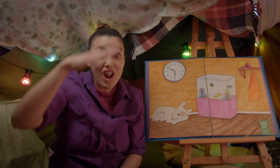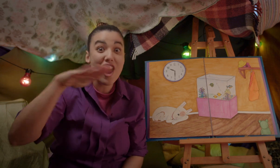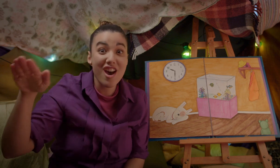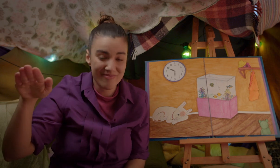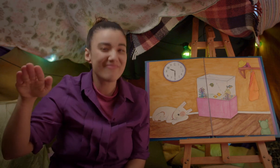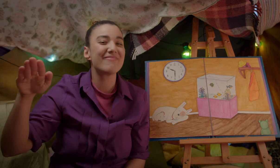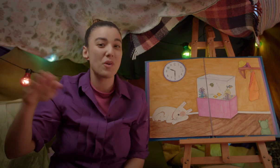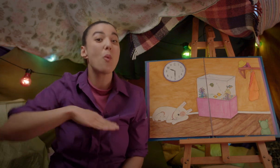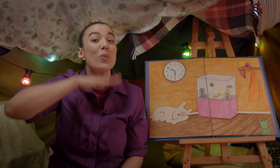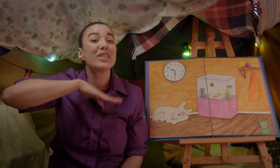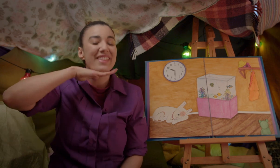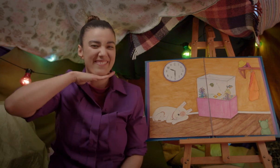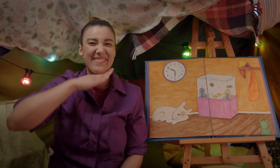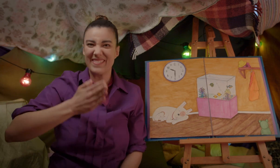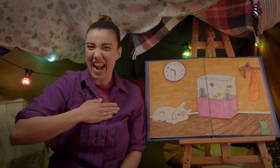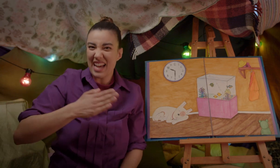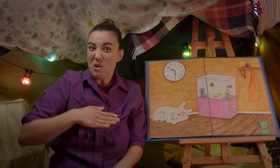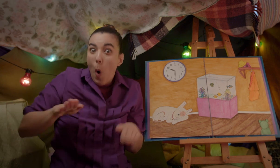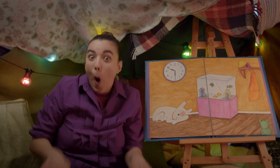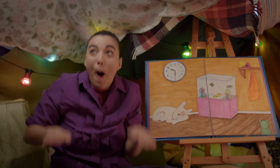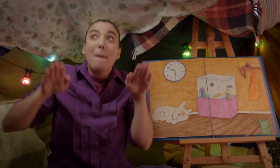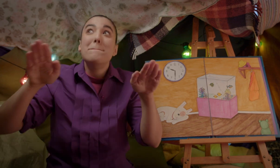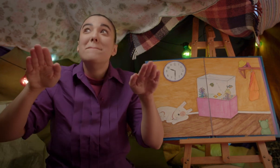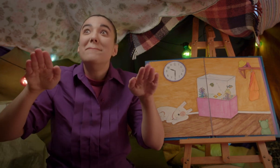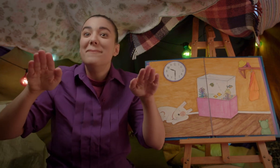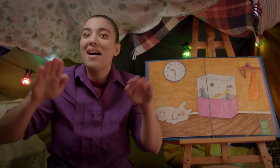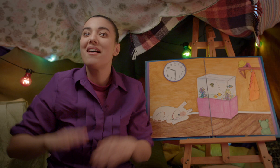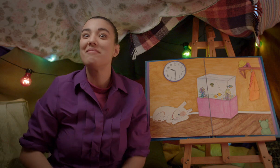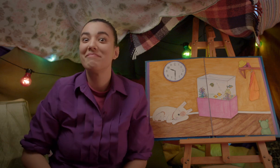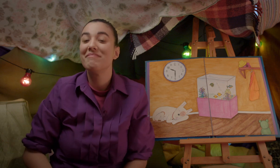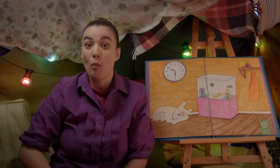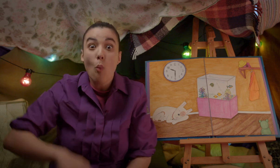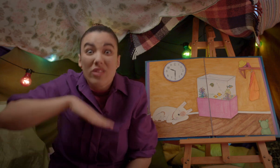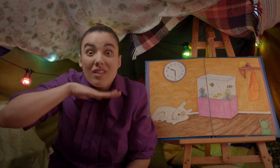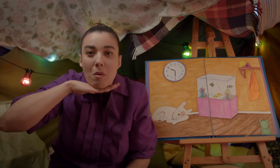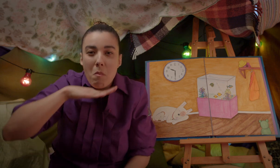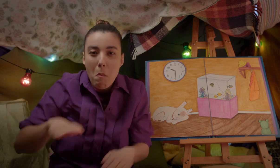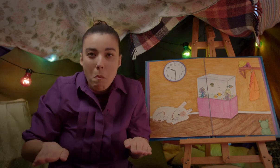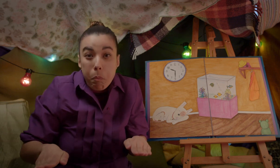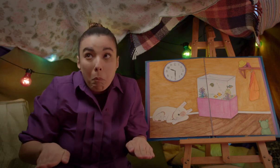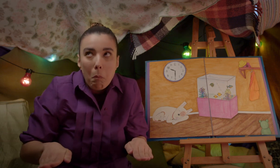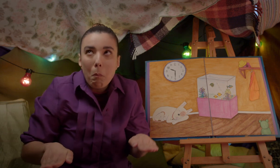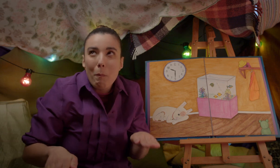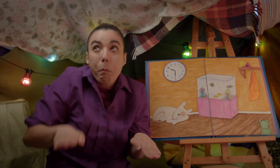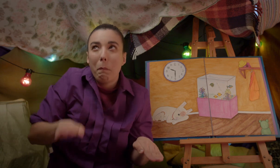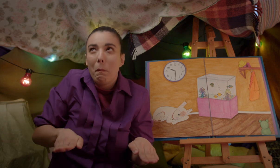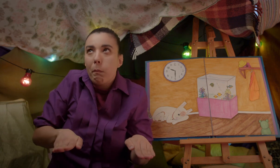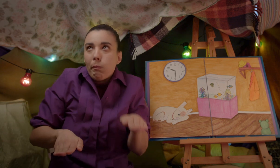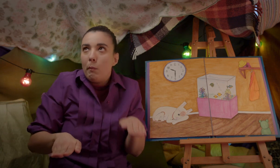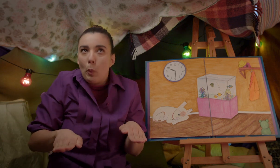Grodan ville verkligen upp till hatthyllan. Så grodan backade,